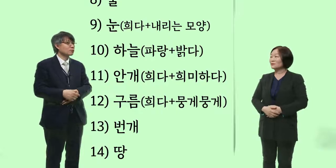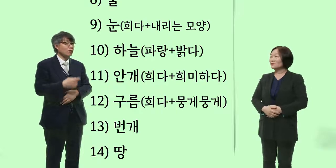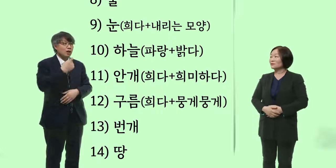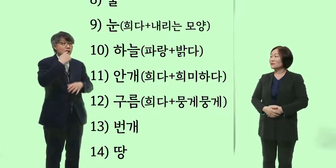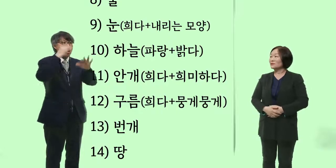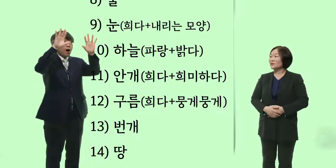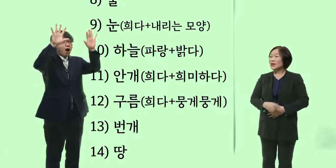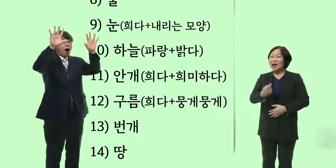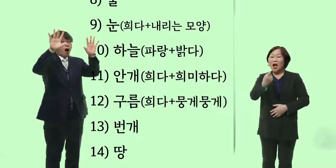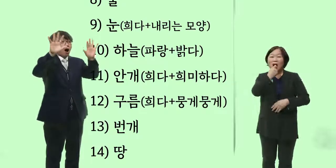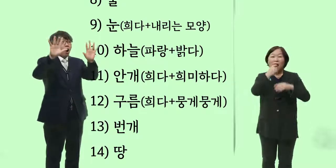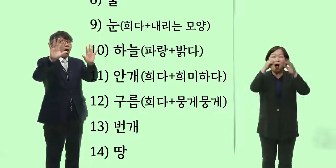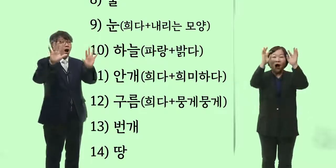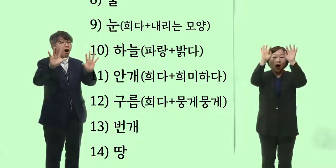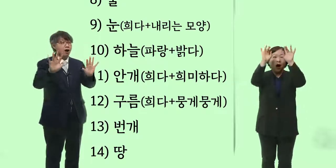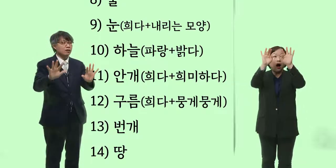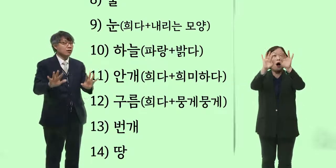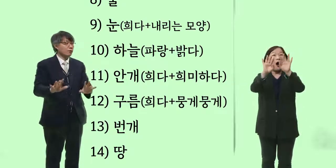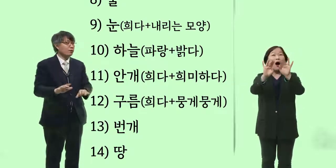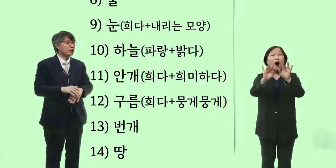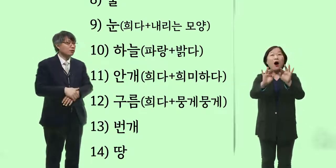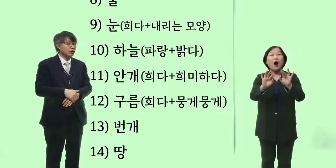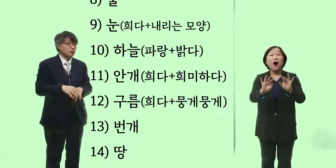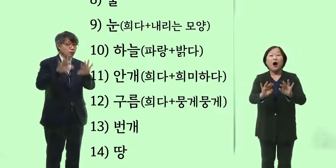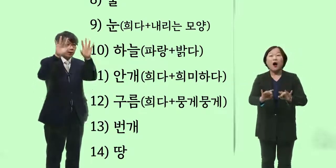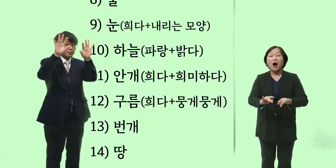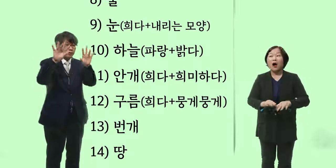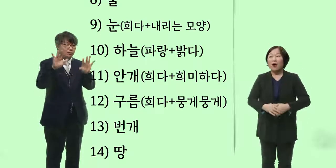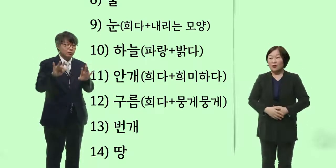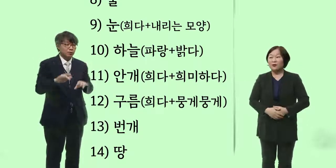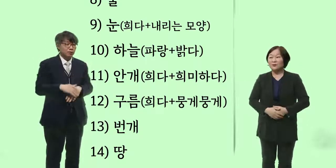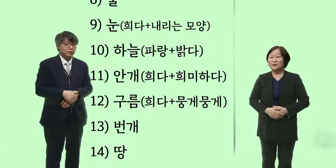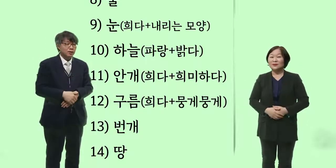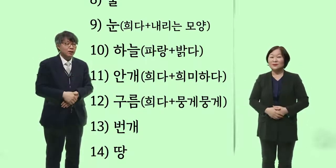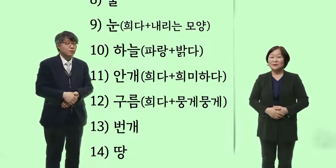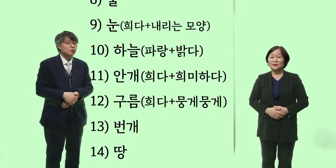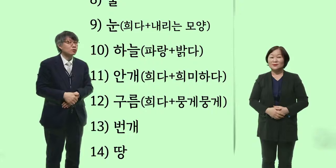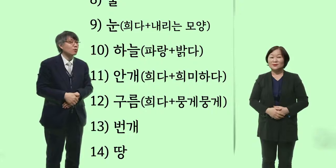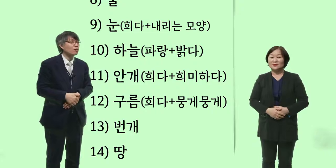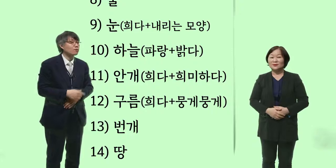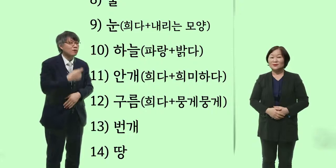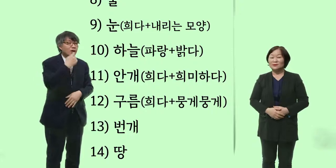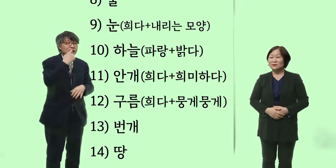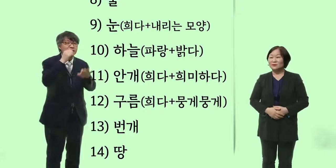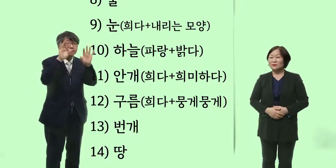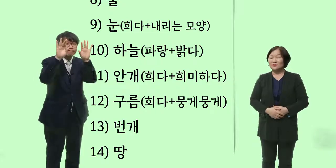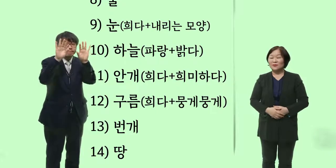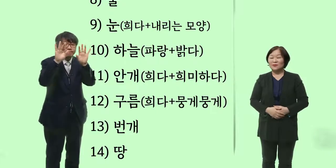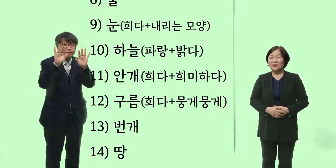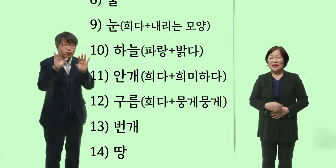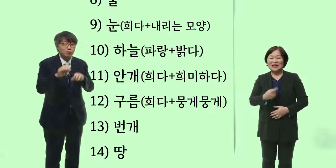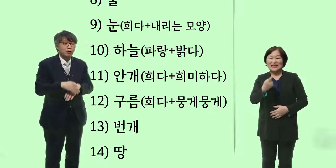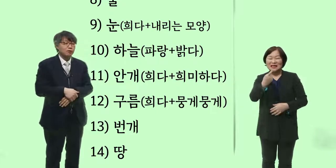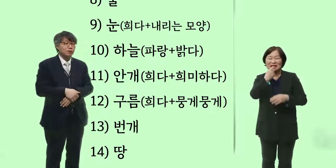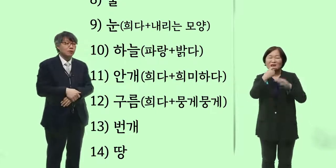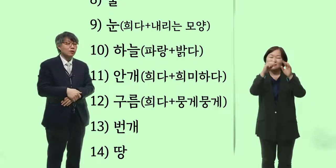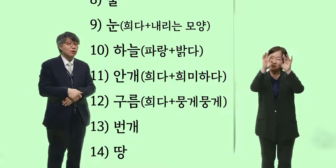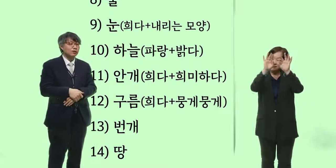모습으로 이렇게 표현할 수 있겠죠. 많이 내리는 모습으로. 그냥 눈이 조금 오면 뭐 이렇게 표현할 수도 있고, 이거는